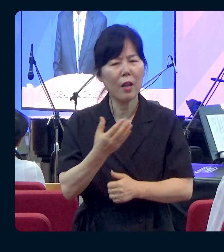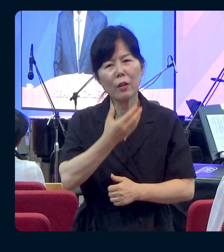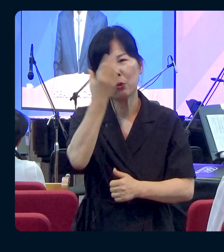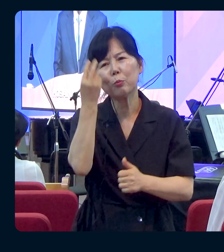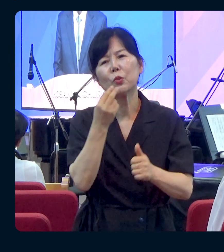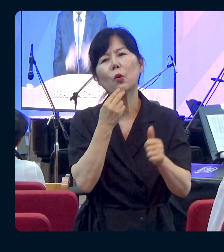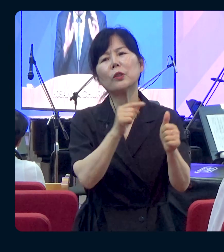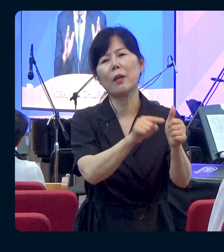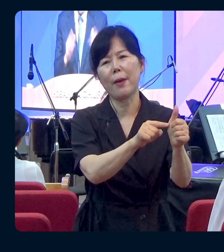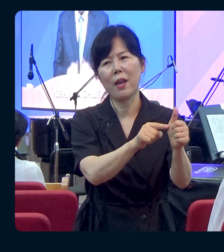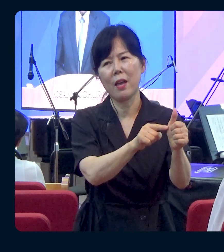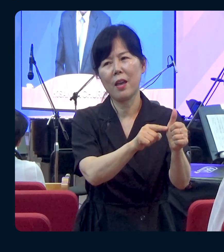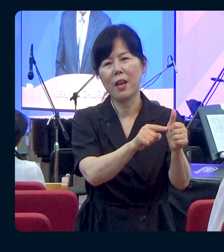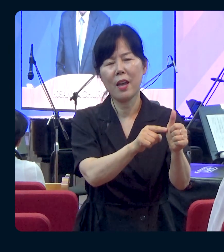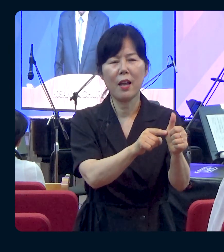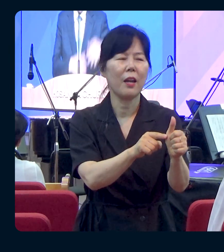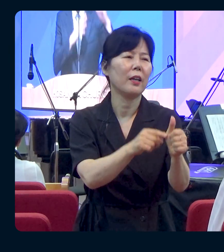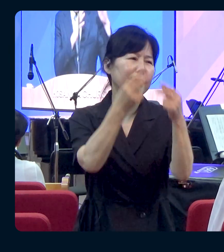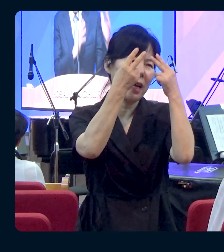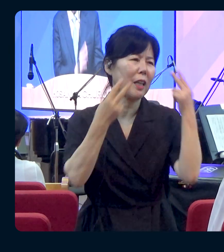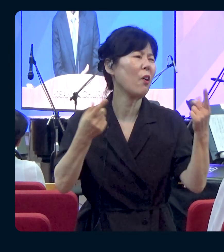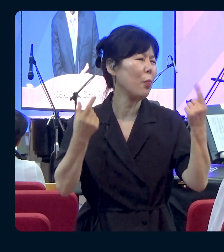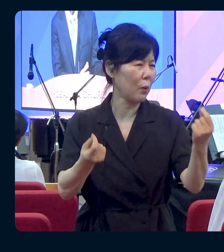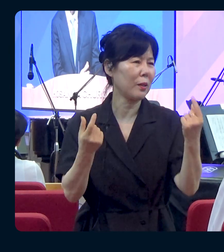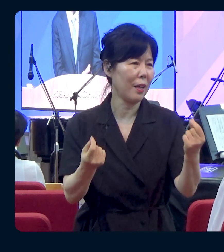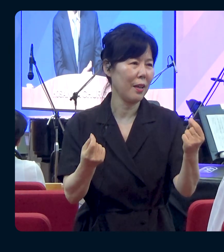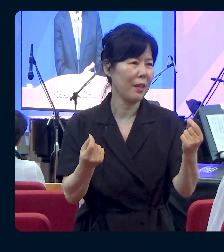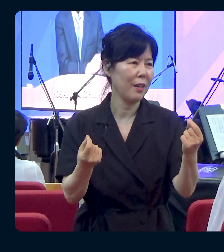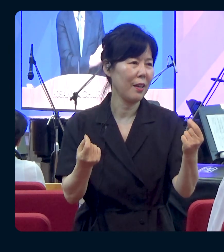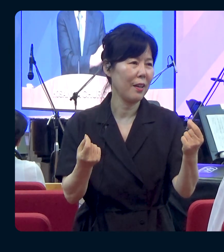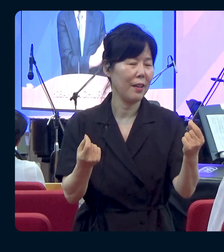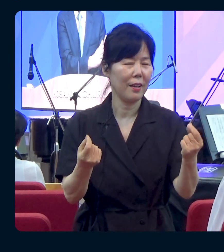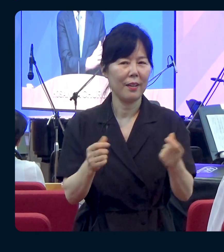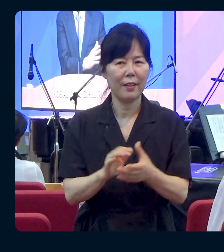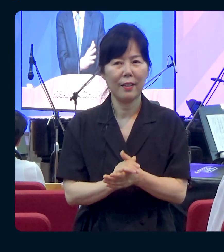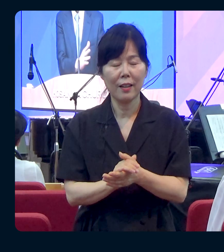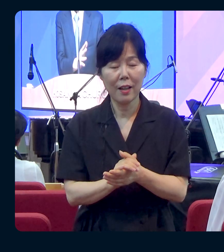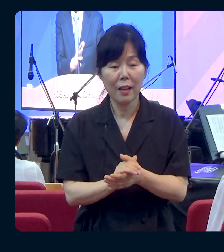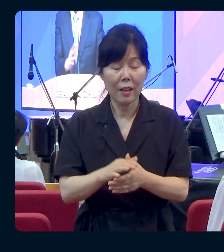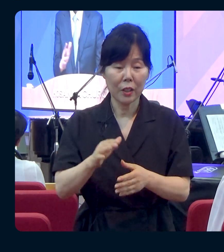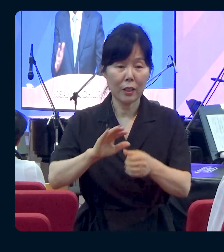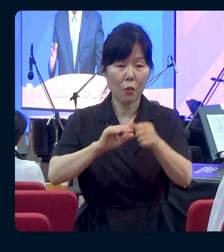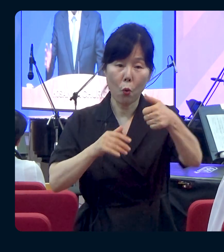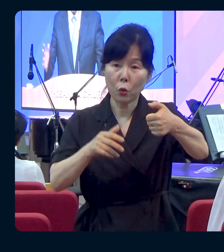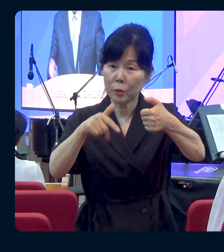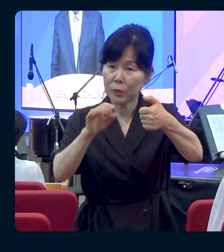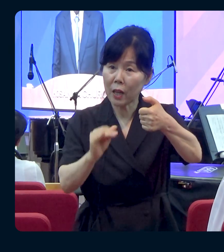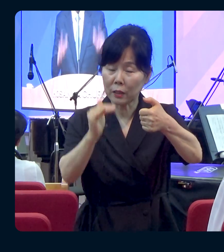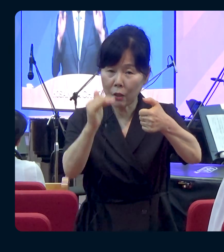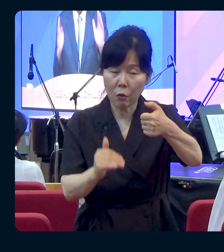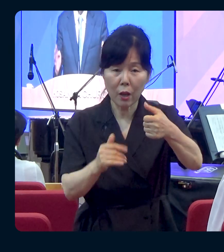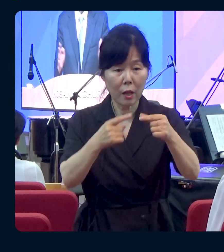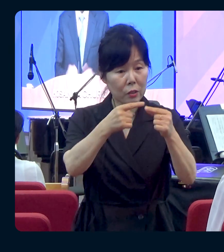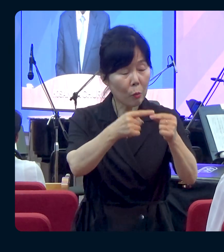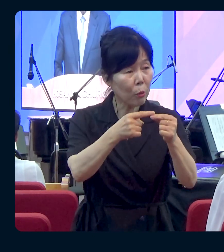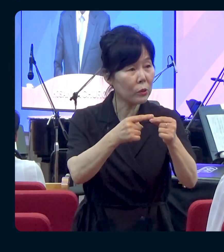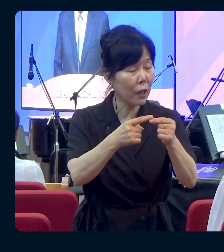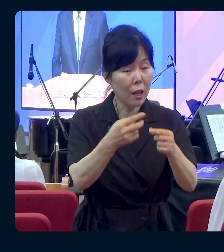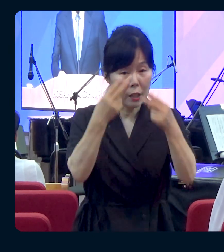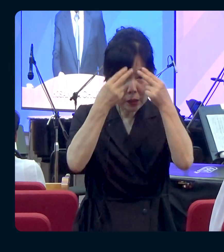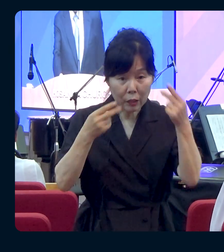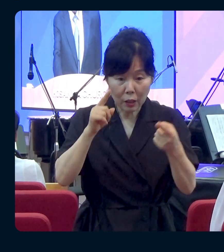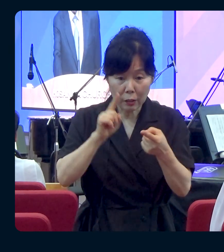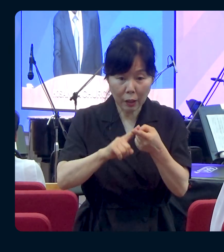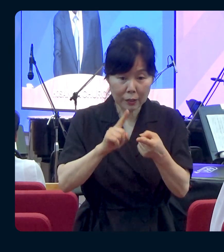수가 있는 거예요. 그래서 성경은요, 야곱의 장래에 대해서 처음에 이렇게 길게 자세하게 쫙 얘기하다가